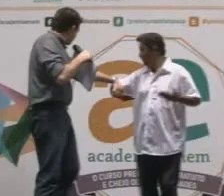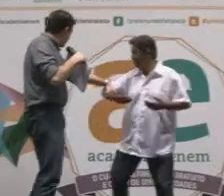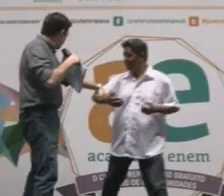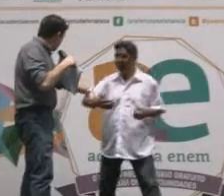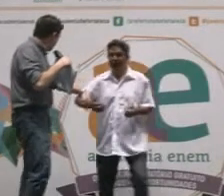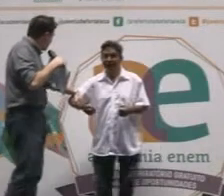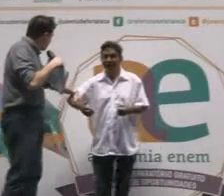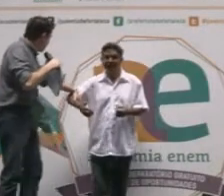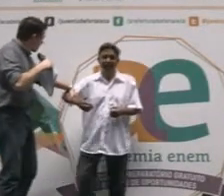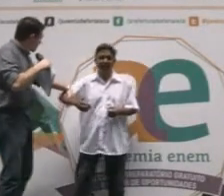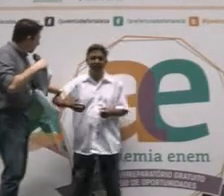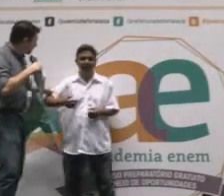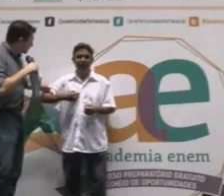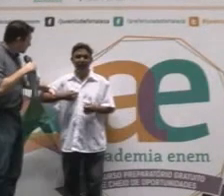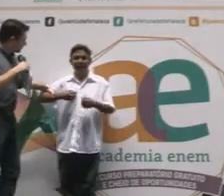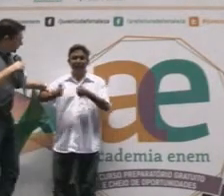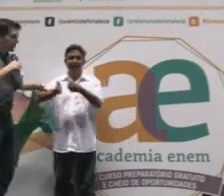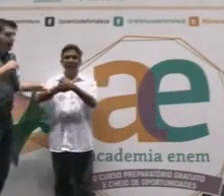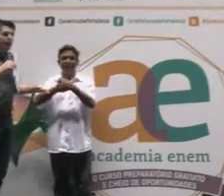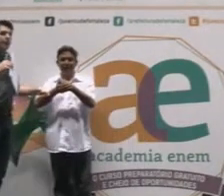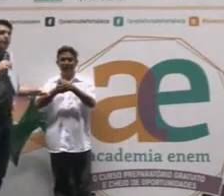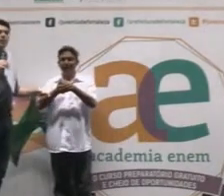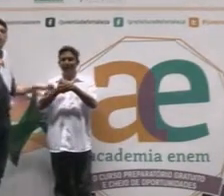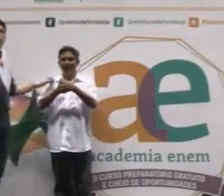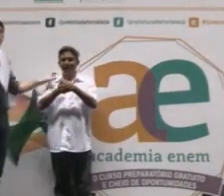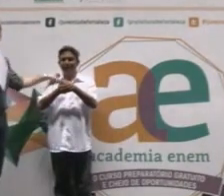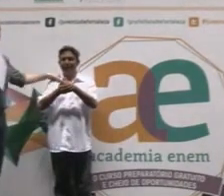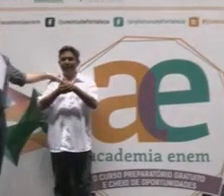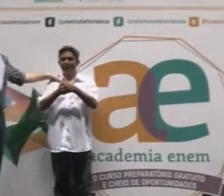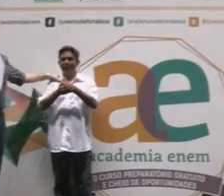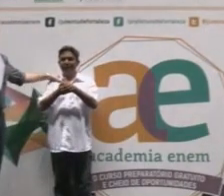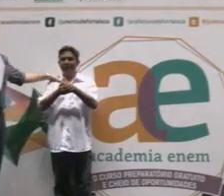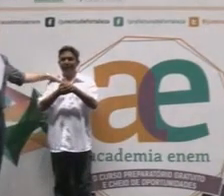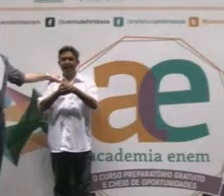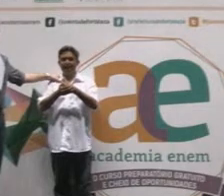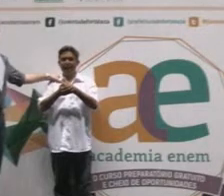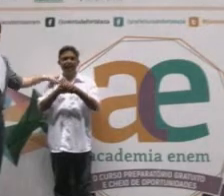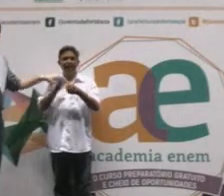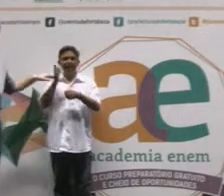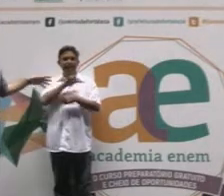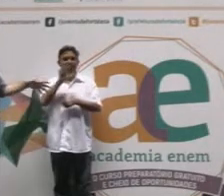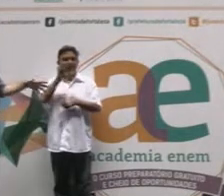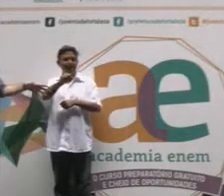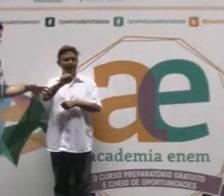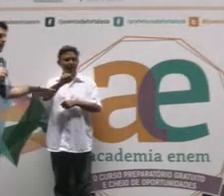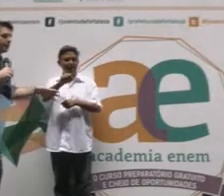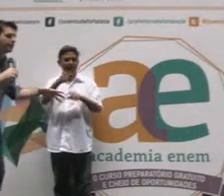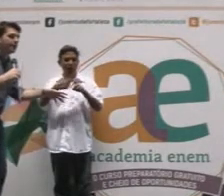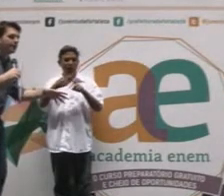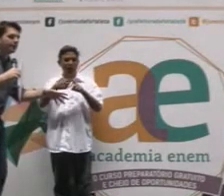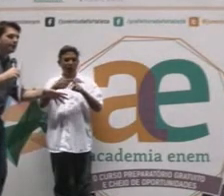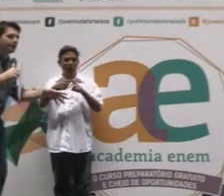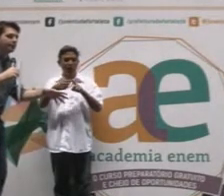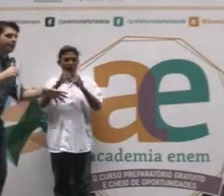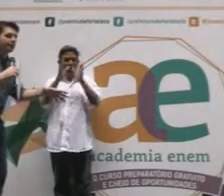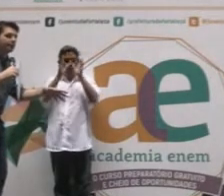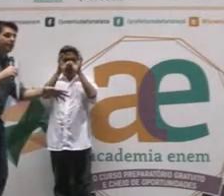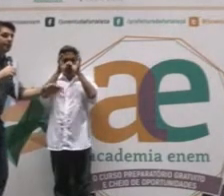escondido nessa neve branca. Ele é um excelente predador. Porque a foquinha vem passando